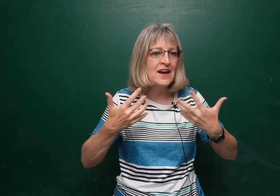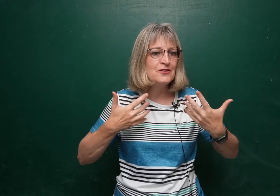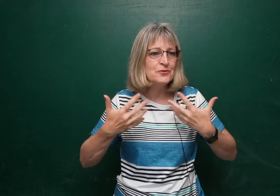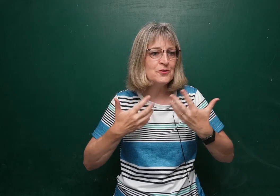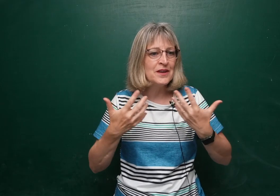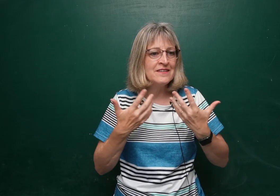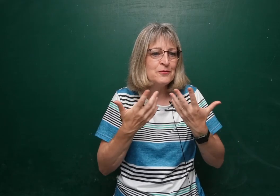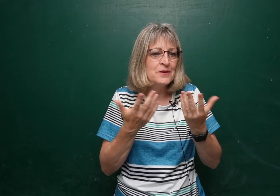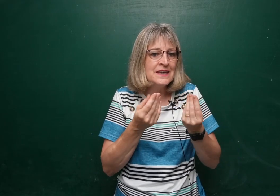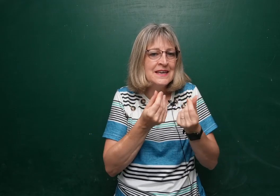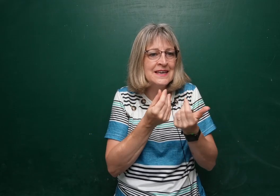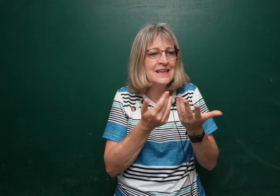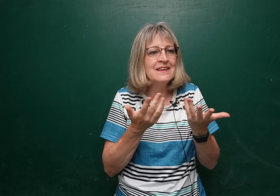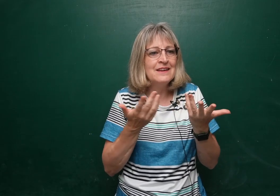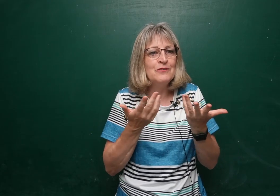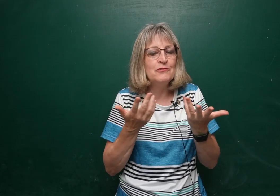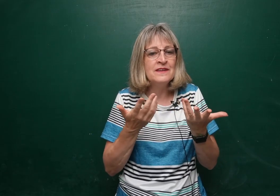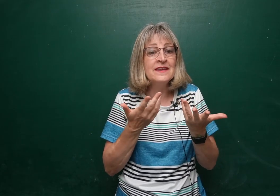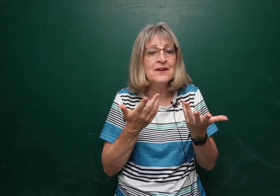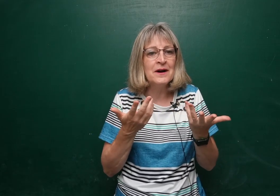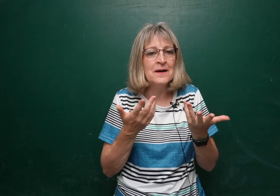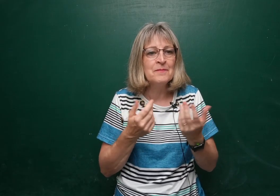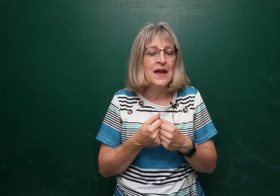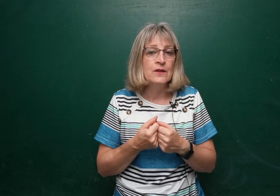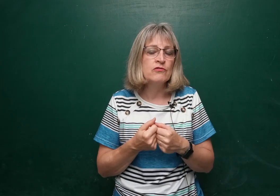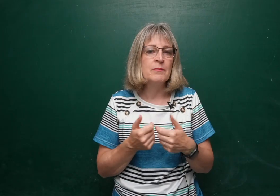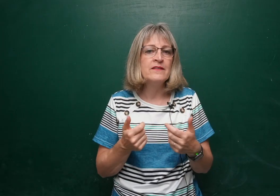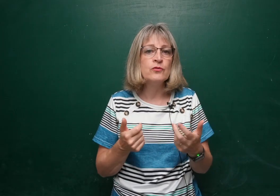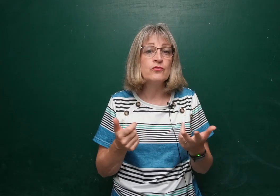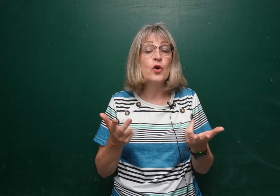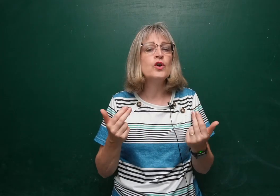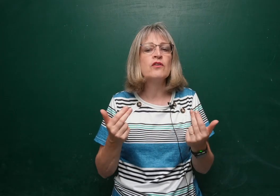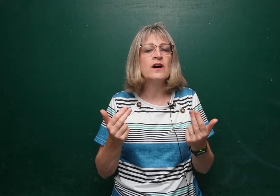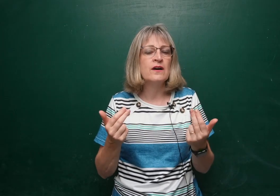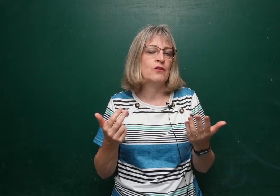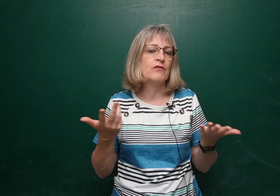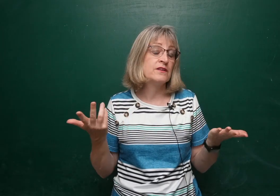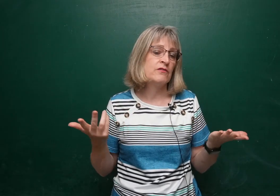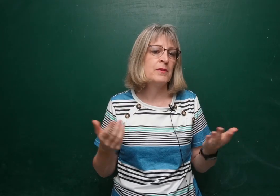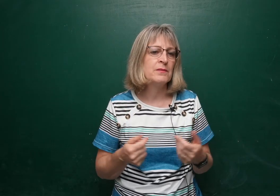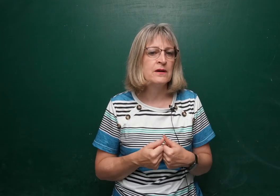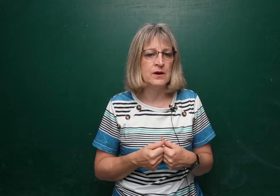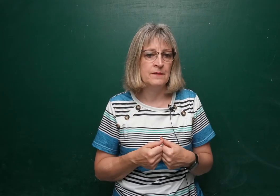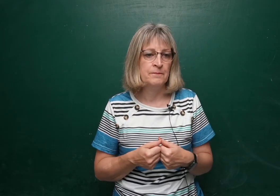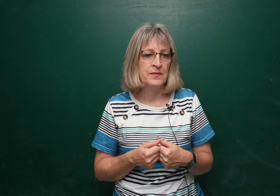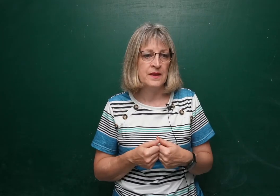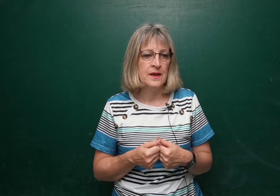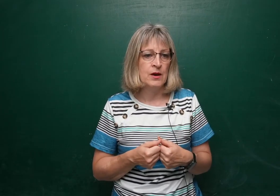ou de notre attitude qui nous le fait dire, quoi, hein. Donc, faut pas dire aux sourds, ouais, ça va, alors qu'en fait, on va pas bien, quoi, hein. Après, on n'est